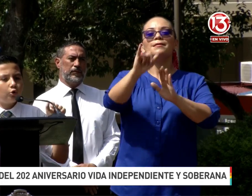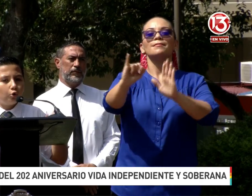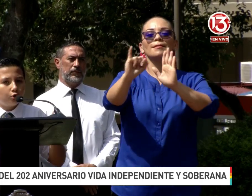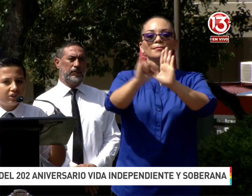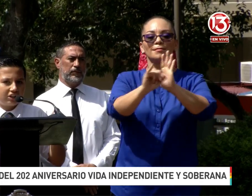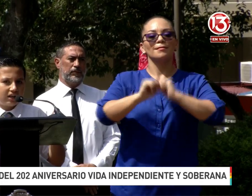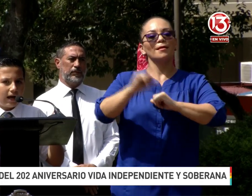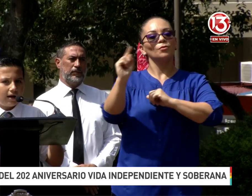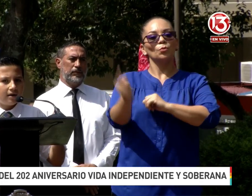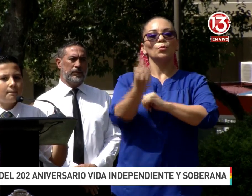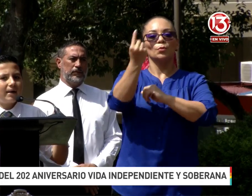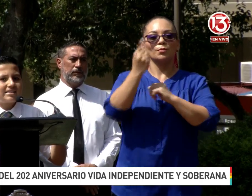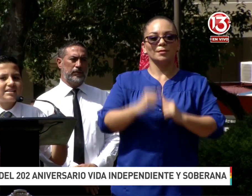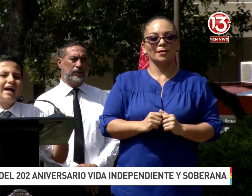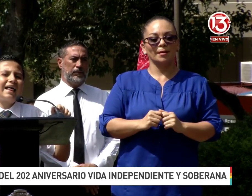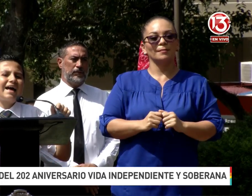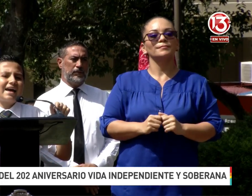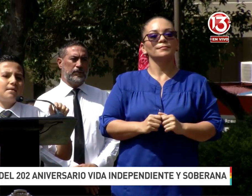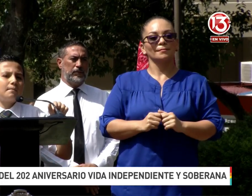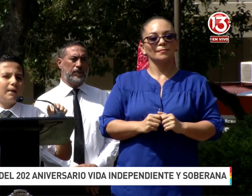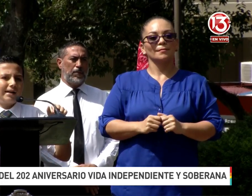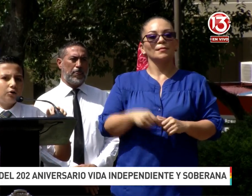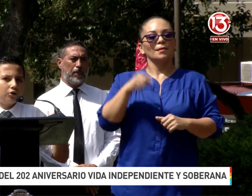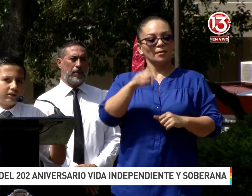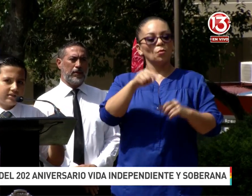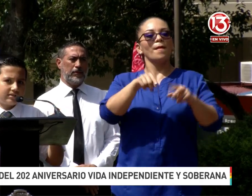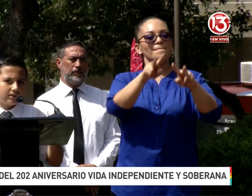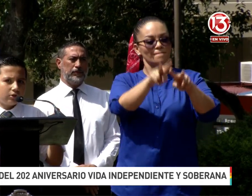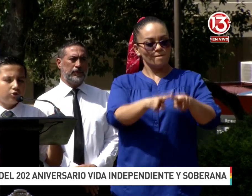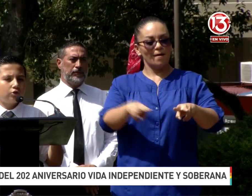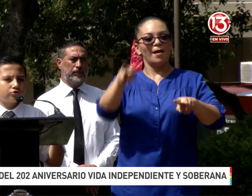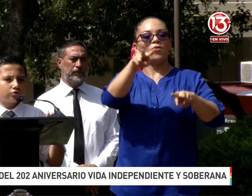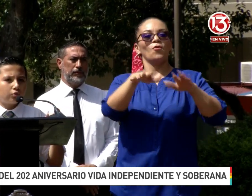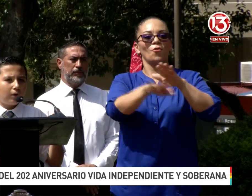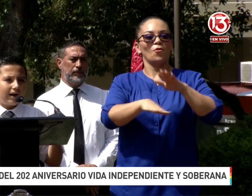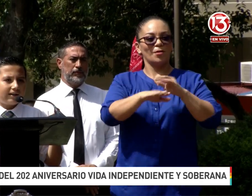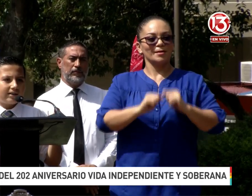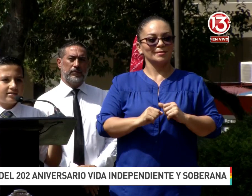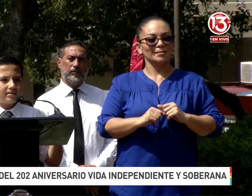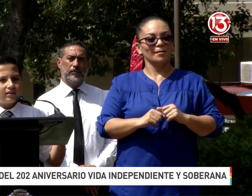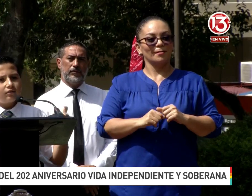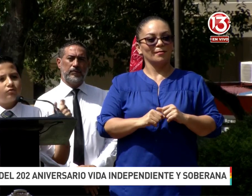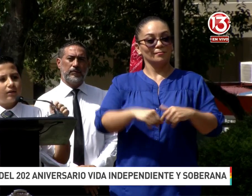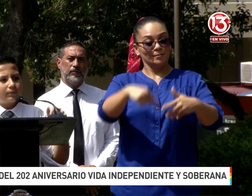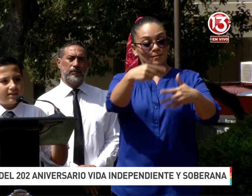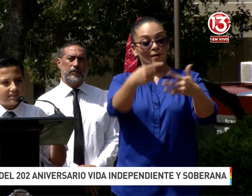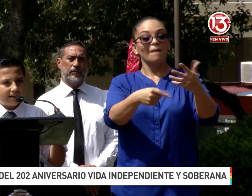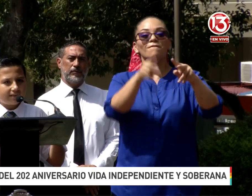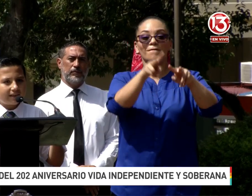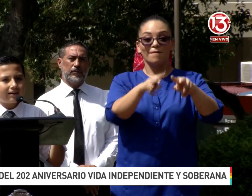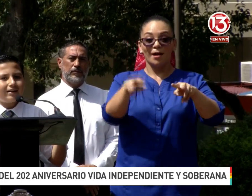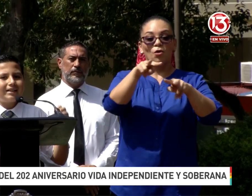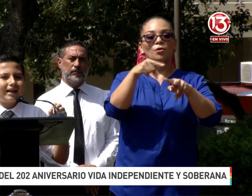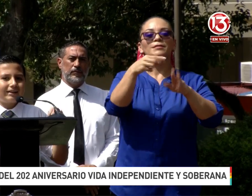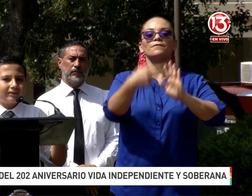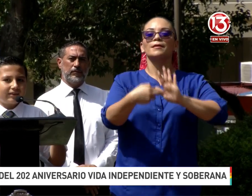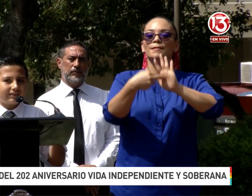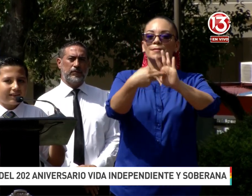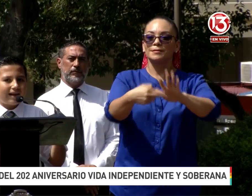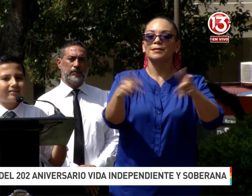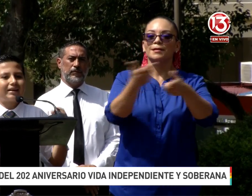identidad única, basada en valores, los cuales representan